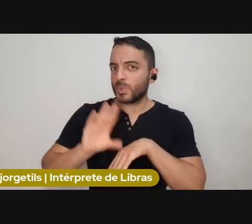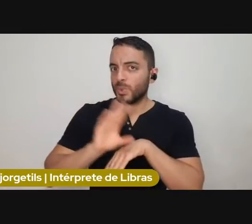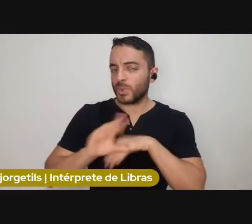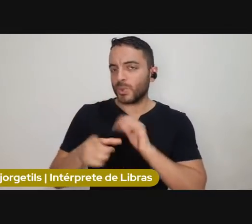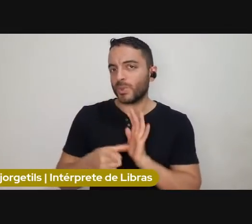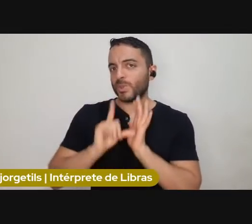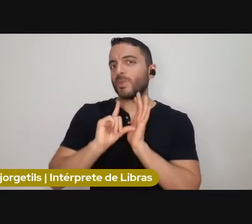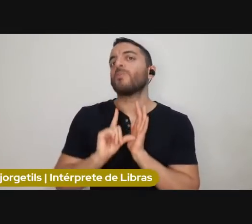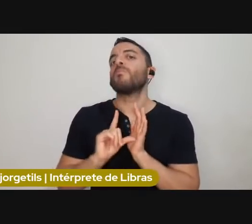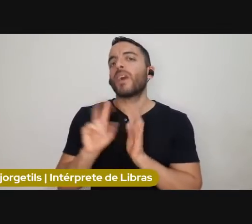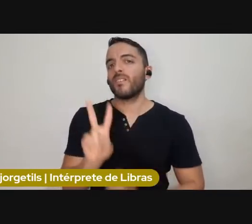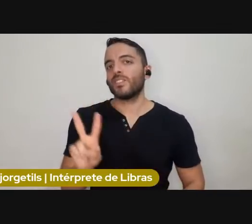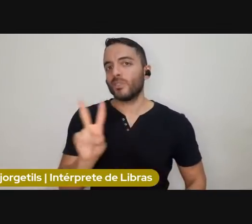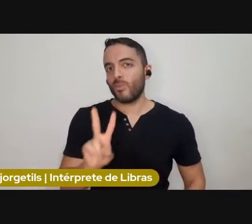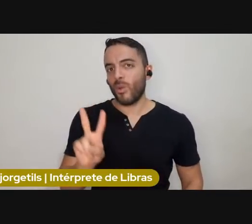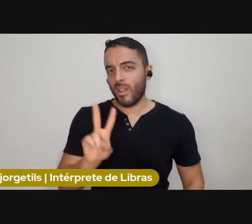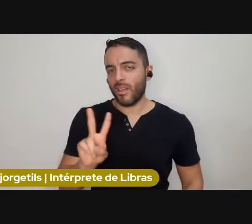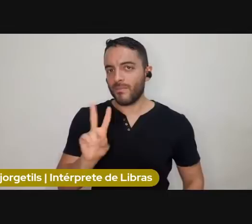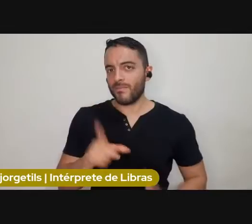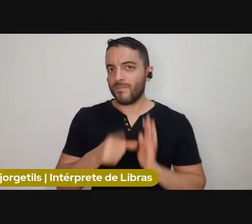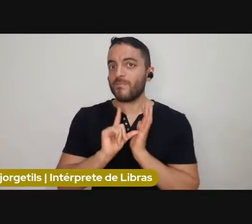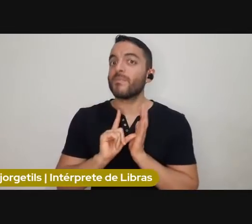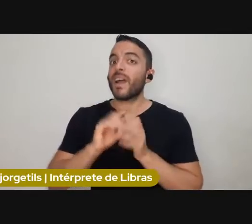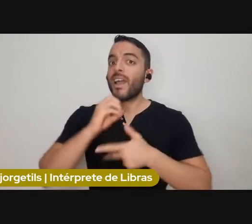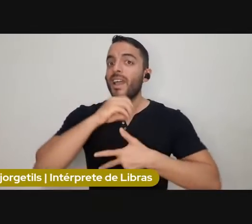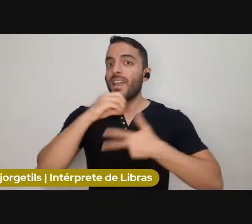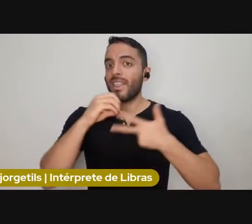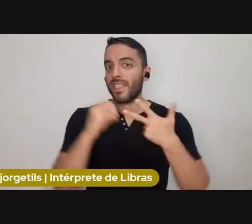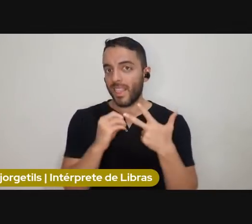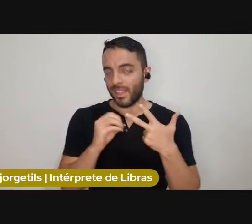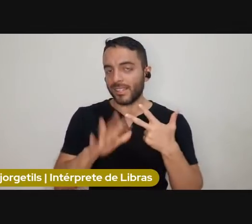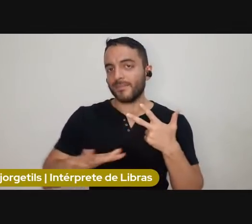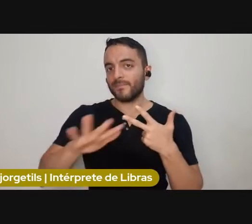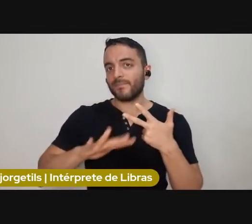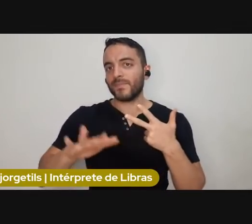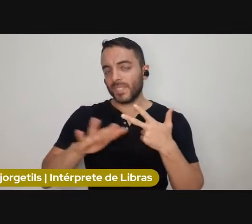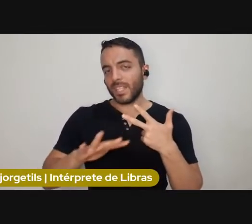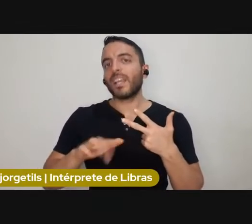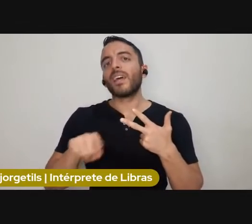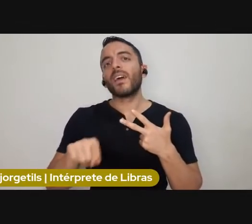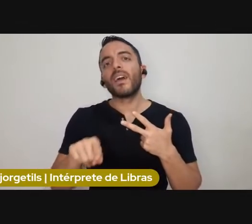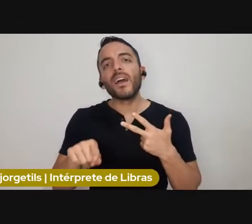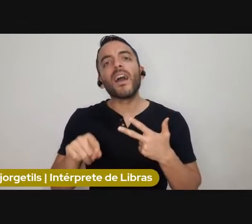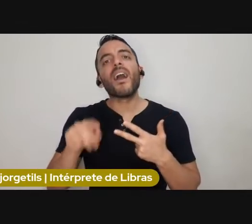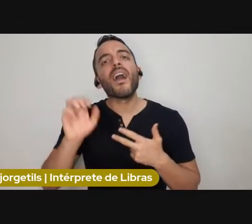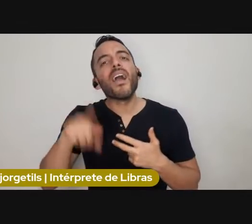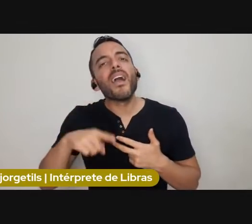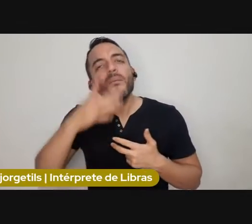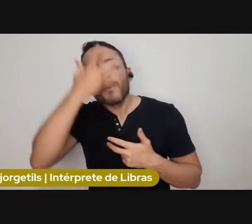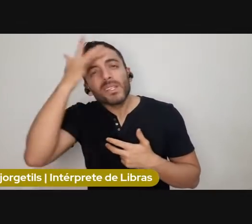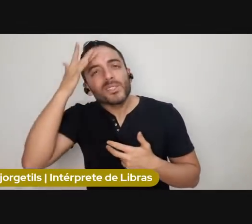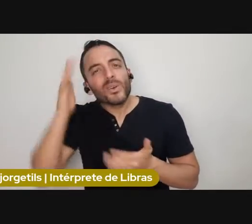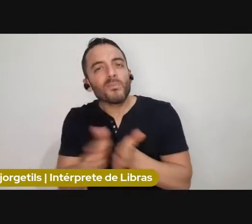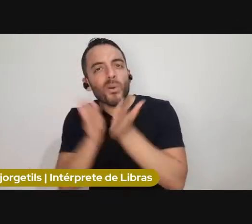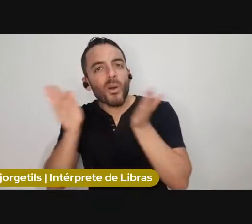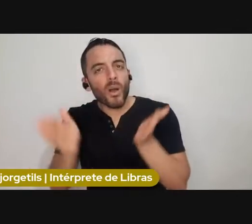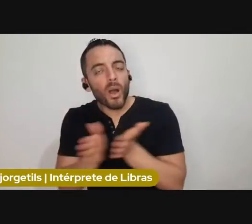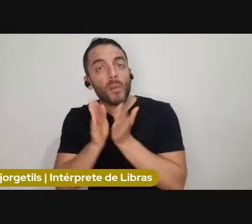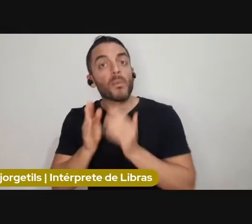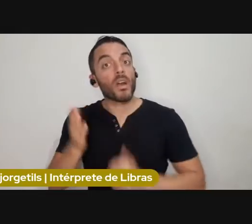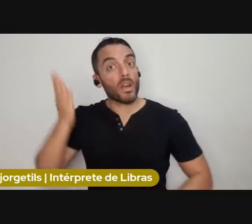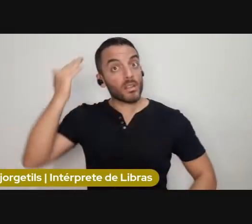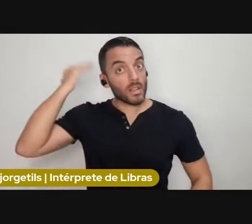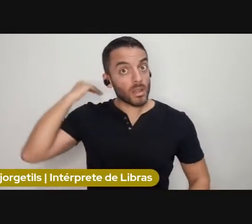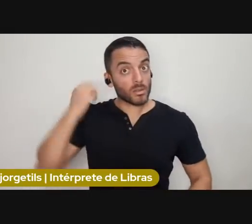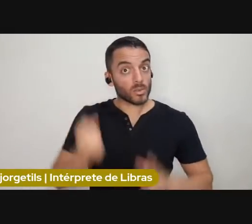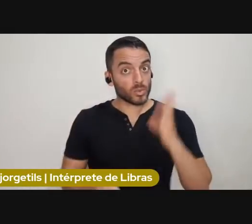para comunidades carentes. Mas, assim, eu estou colocando que quando a mecânica quântica surge, no início, né, 1925,